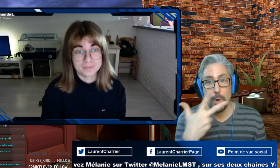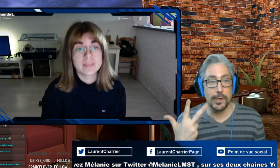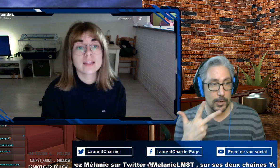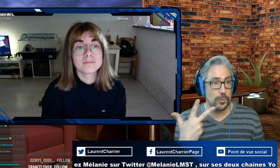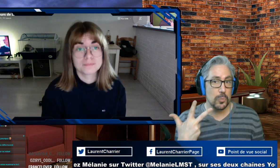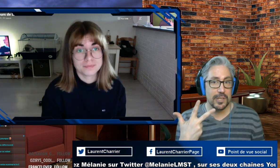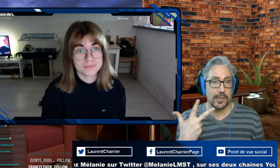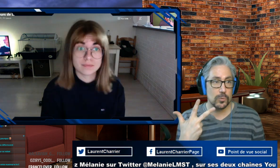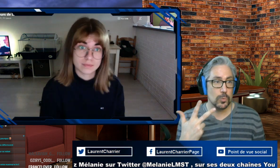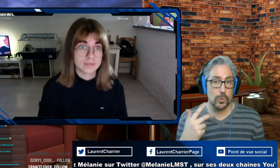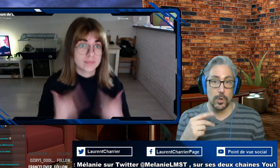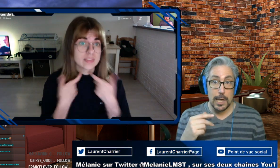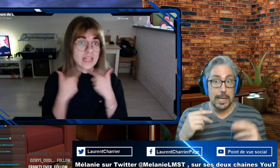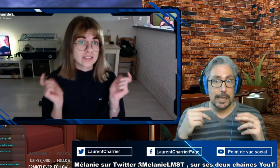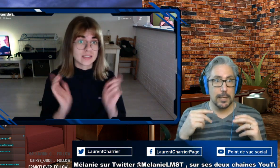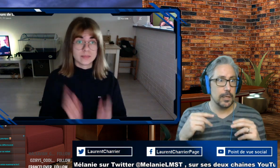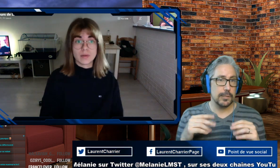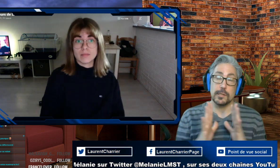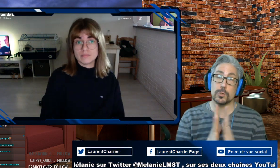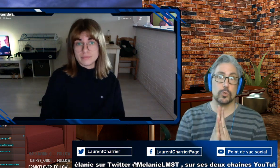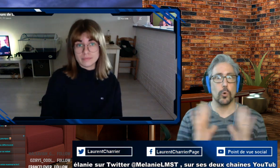il y a trois canaux de communication. Donc,